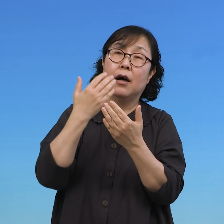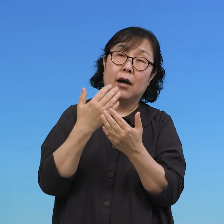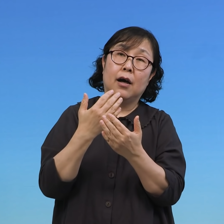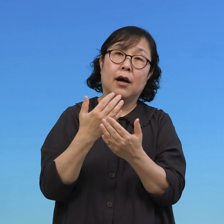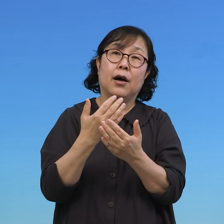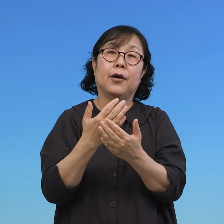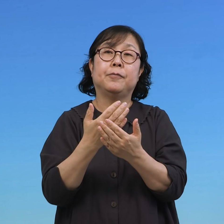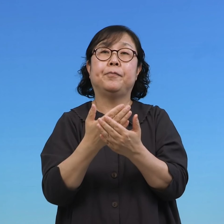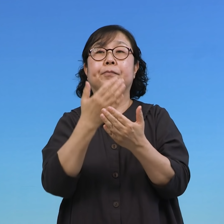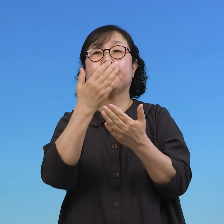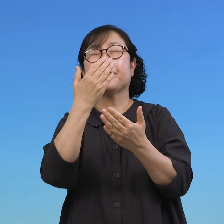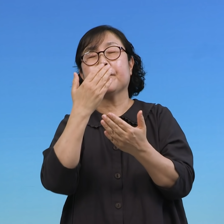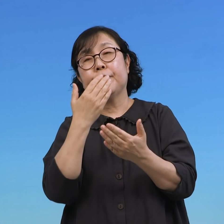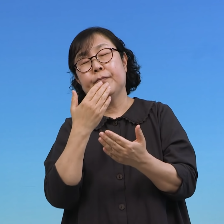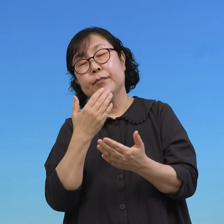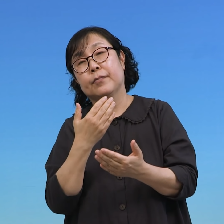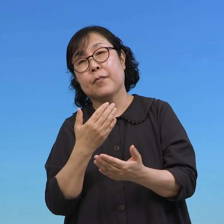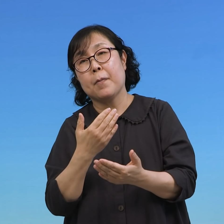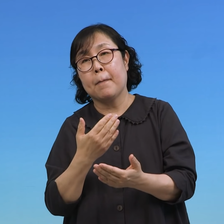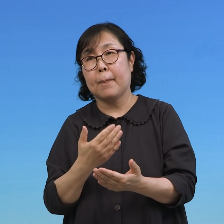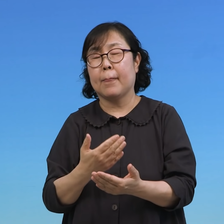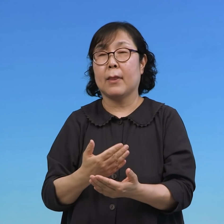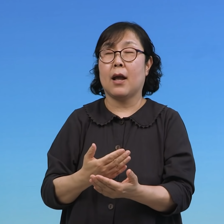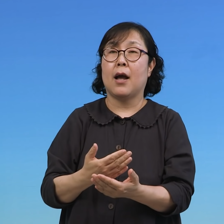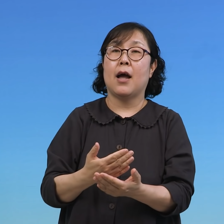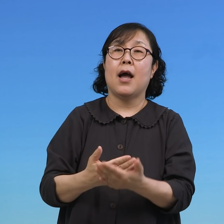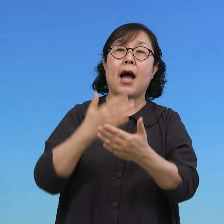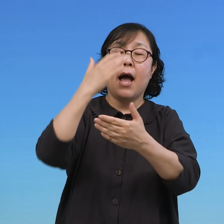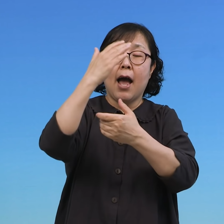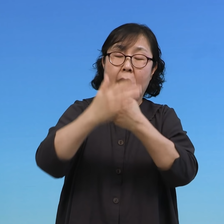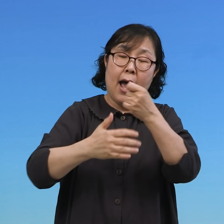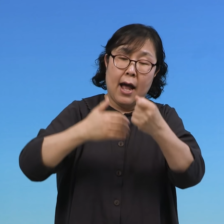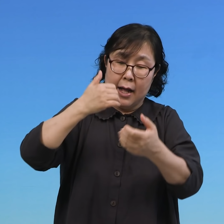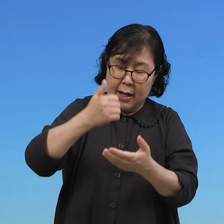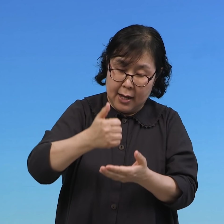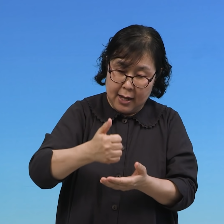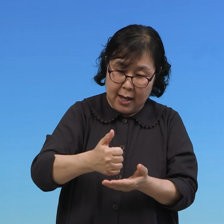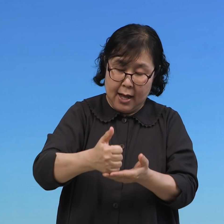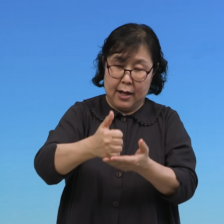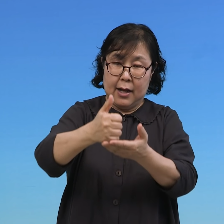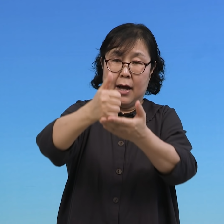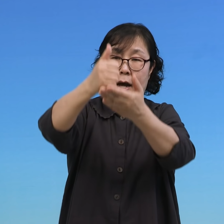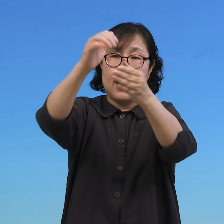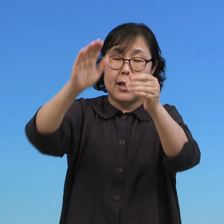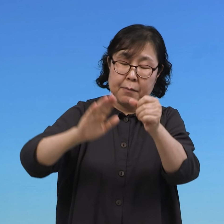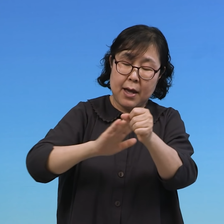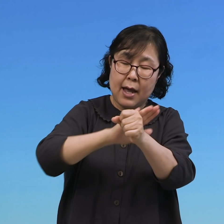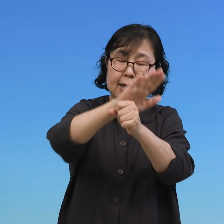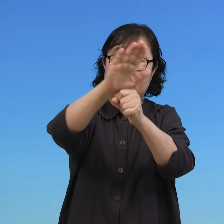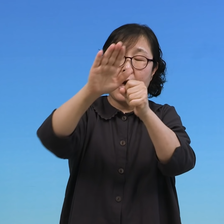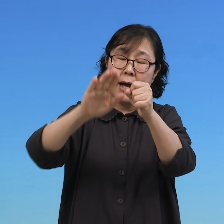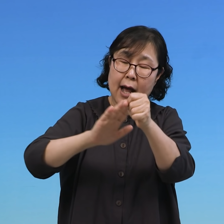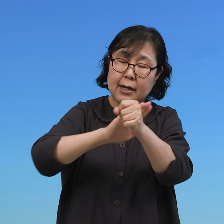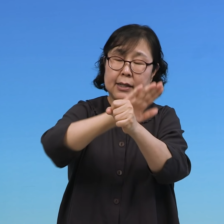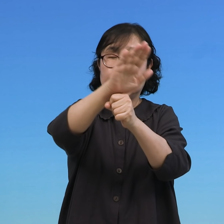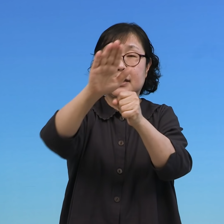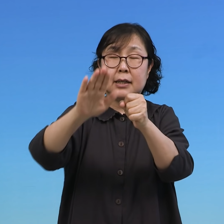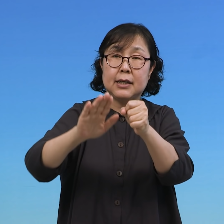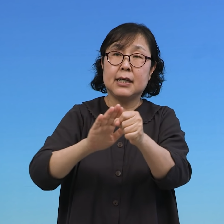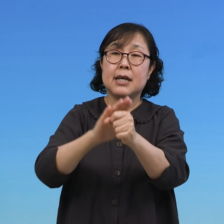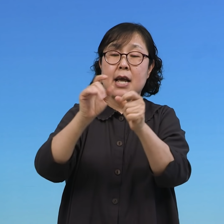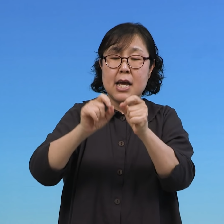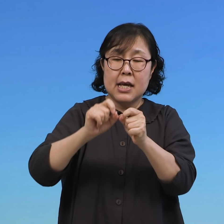여러분 희생하는 것 같지만 썩어지는 하나의 미랄로 사는 것 같지만 많은 열매를 맺는 하나님의